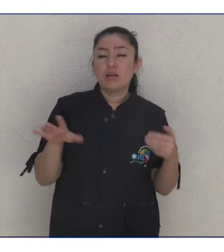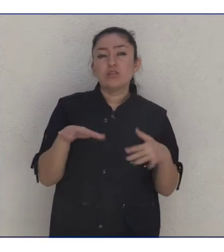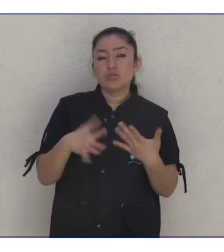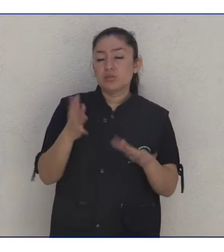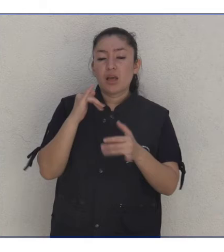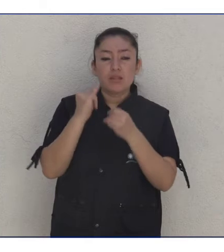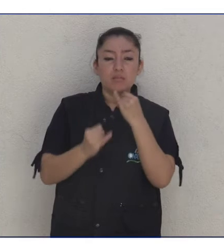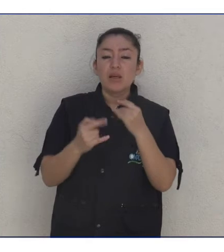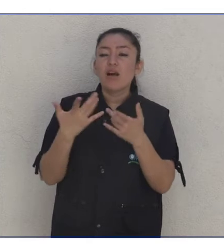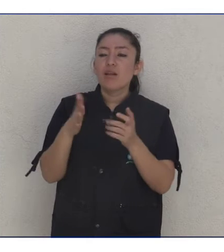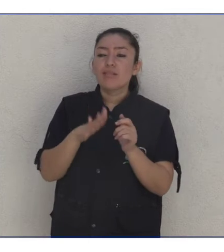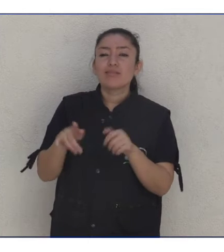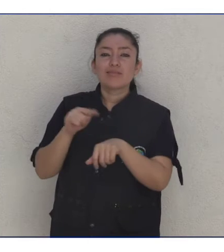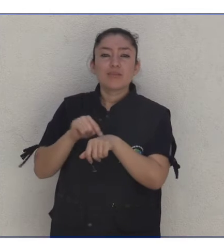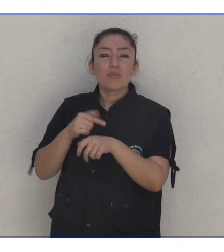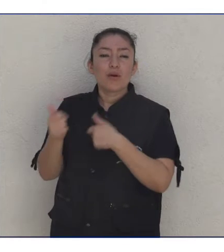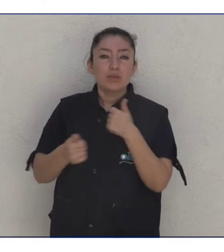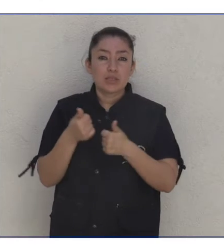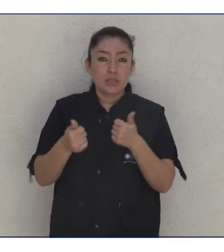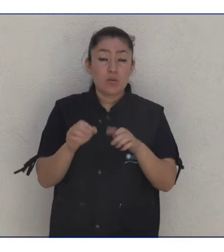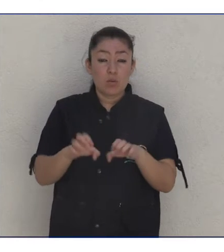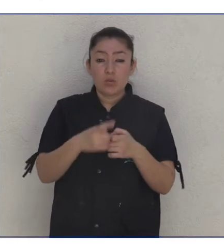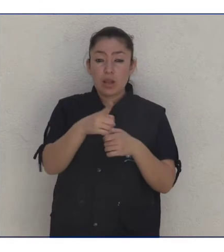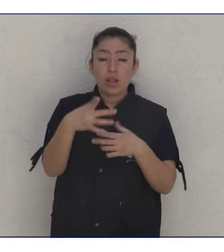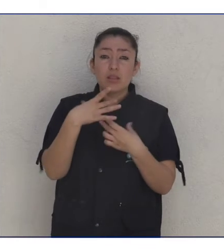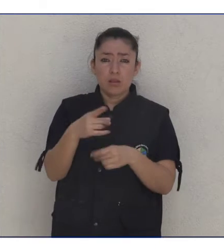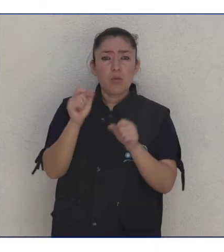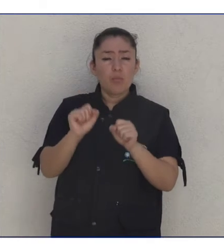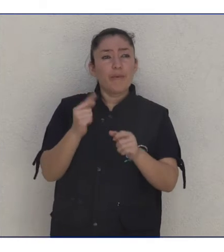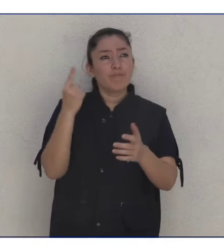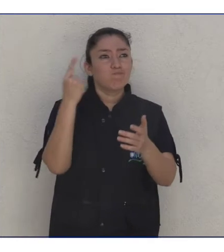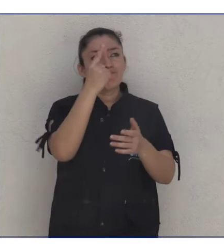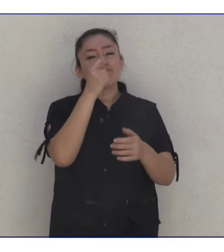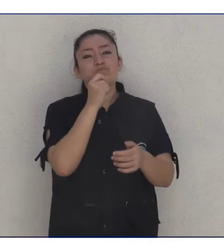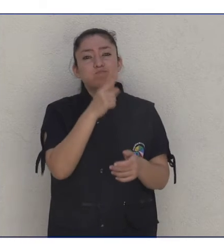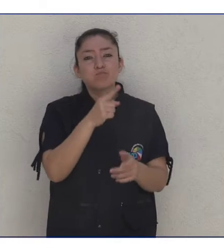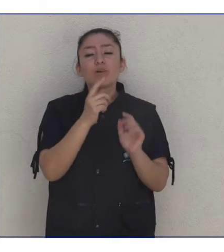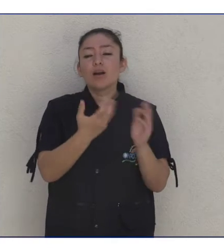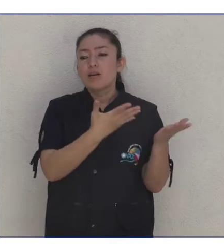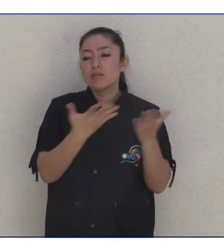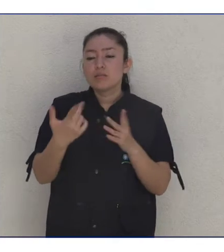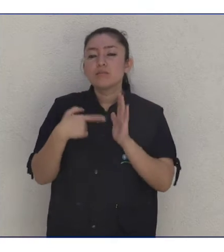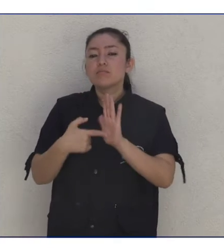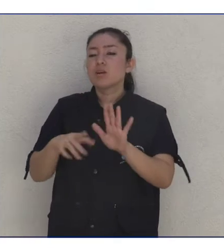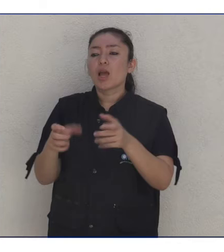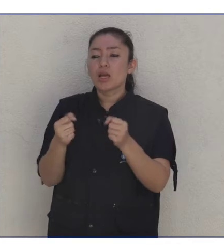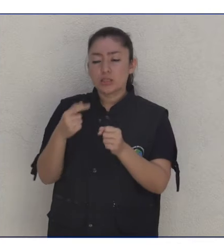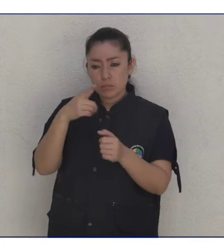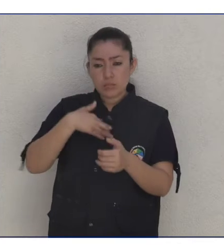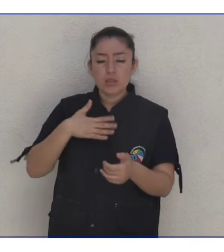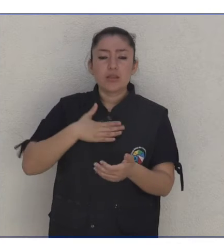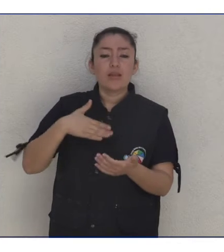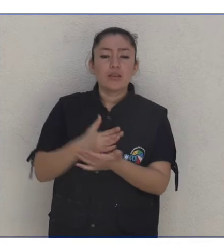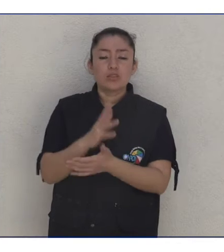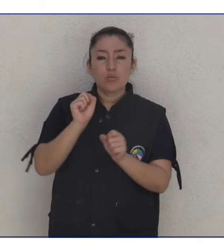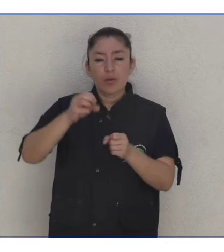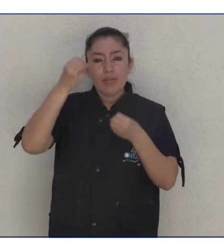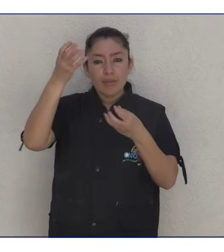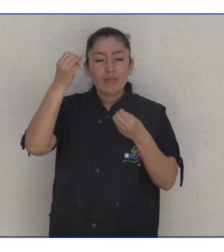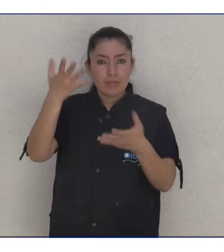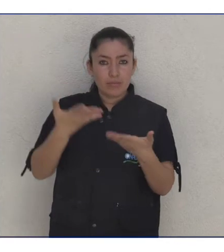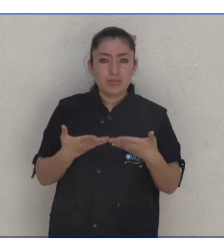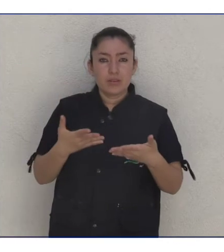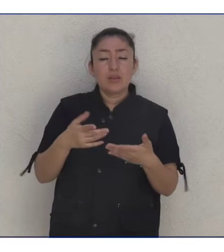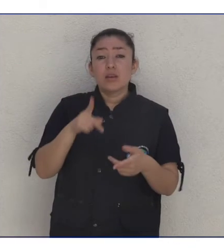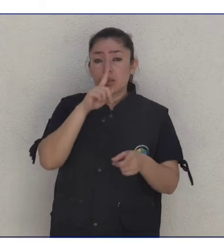fase administrativa, pudiendo el interesado interponer la acción de amparo respectiva a efecto de hacer prevalecer su derecho constitucional